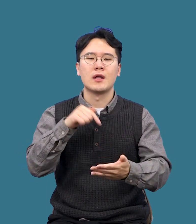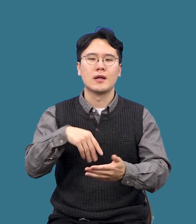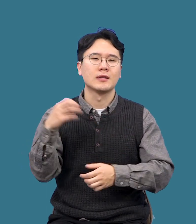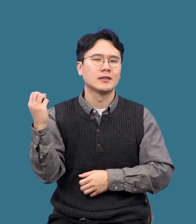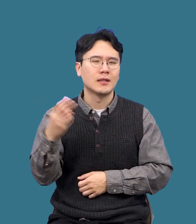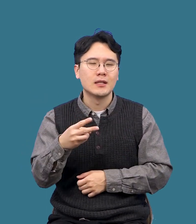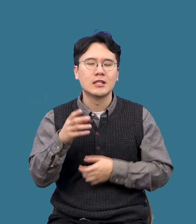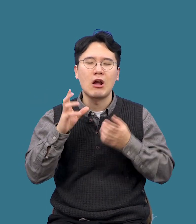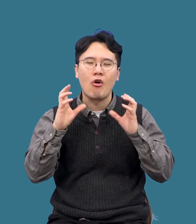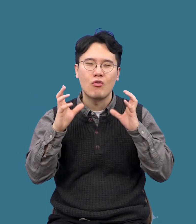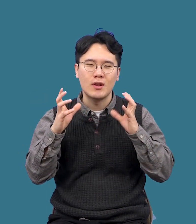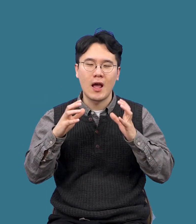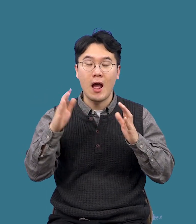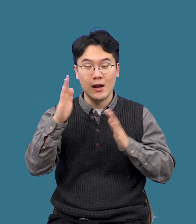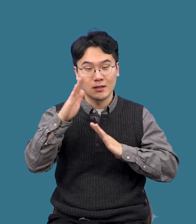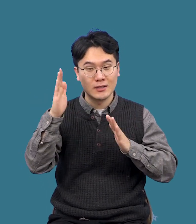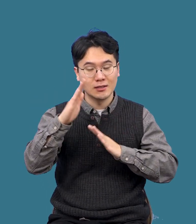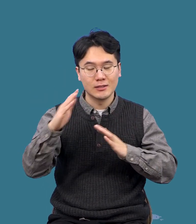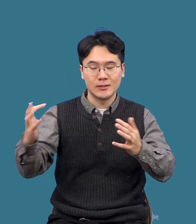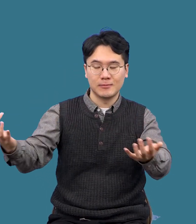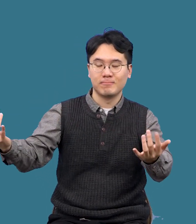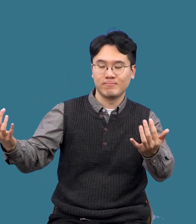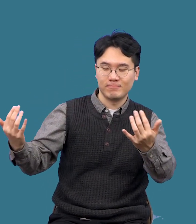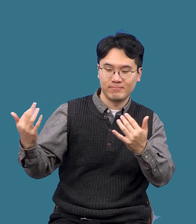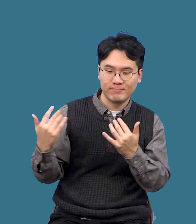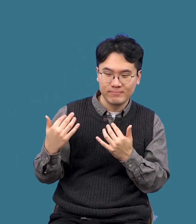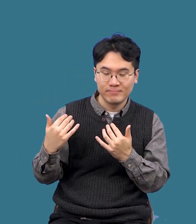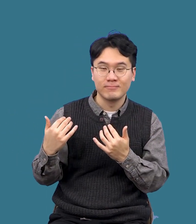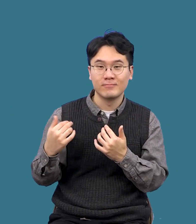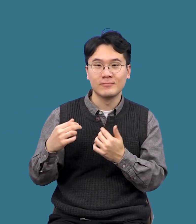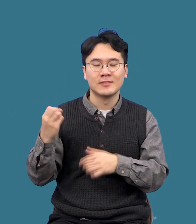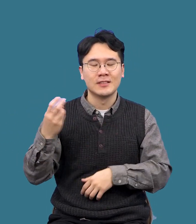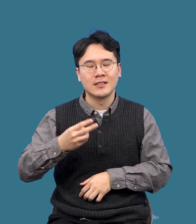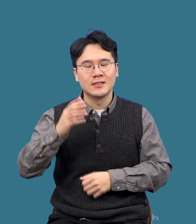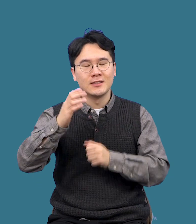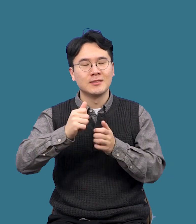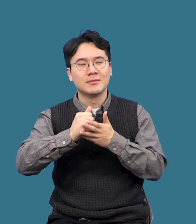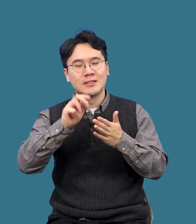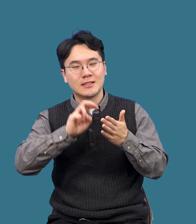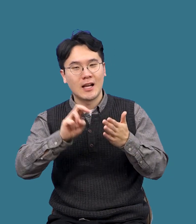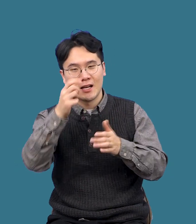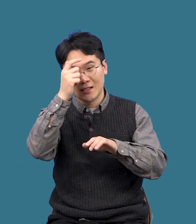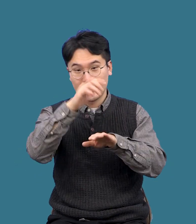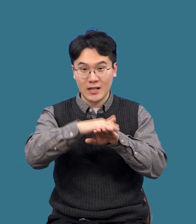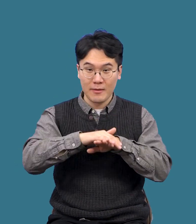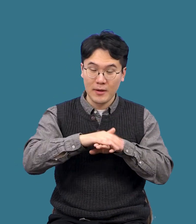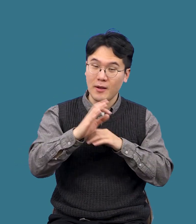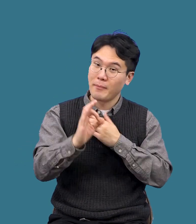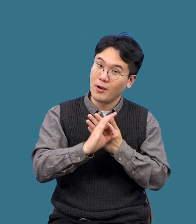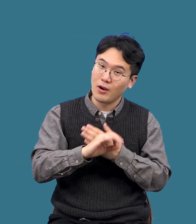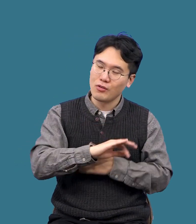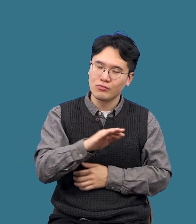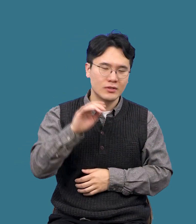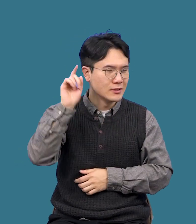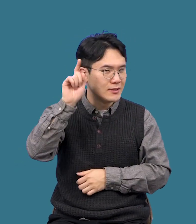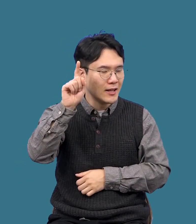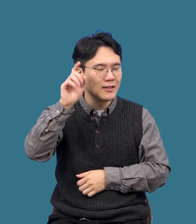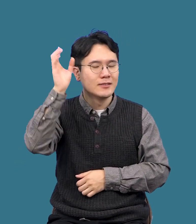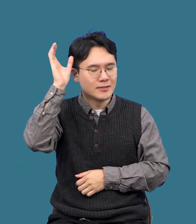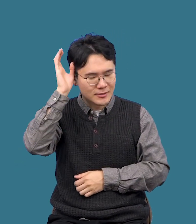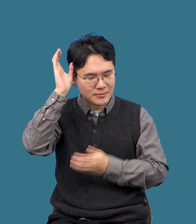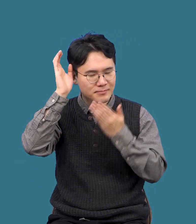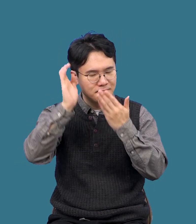어린아이들이 몰려올 수 있다면, 그들이 다시 하나님을 찬양하고 예배할 수 있다면 우리는 내일을 기대할